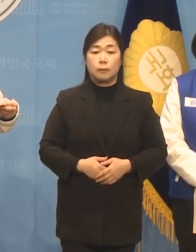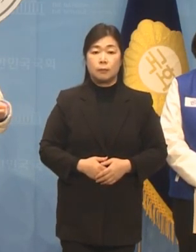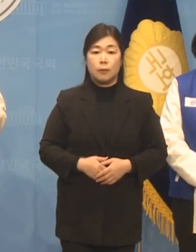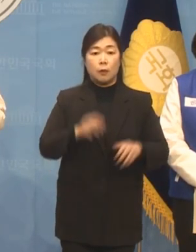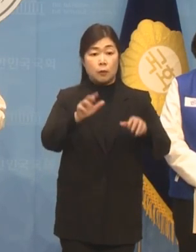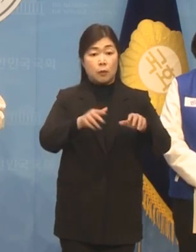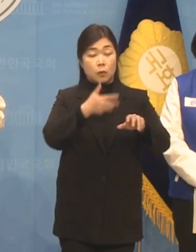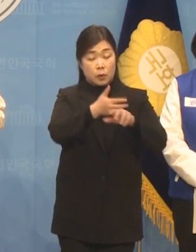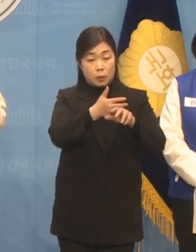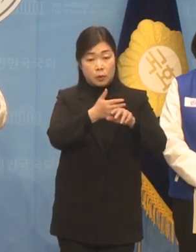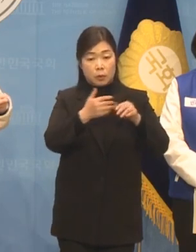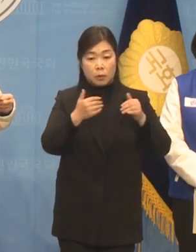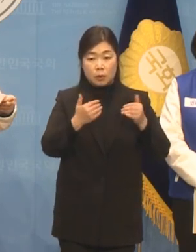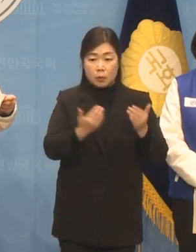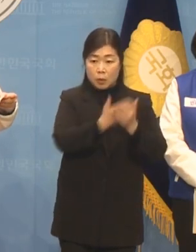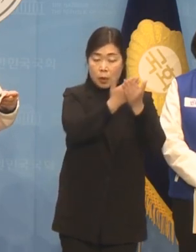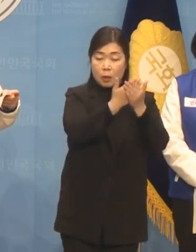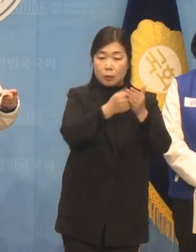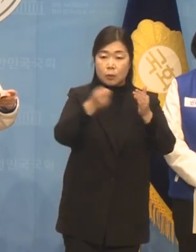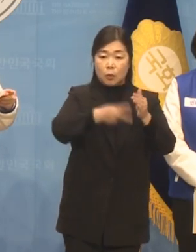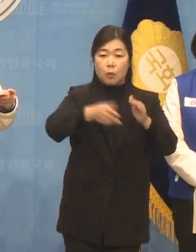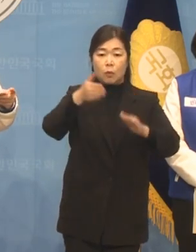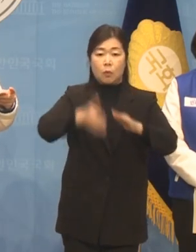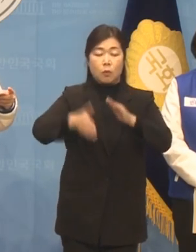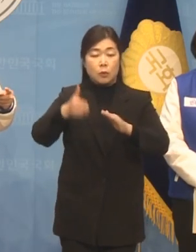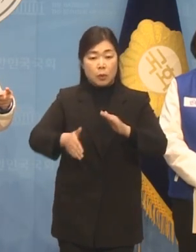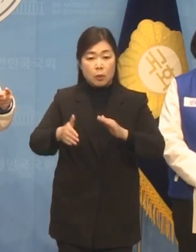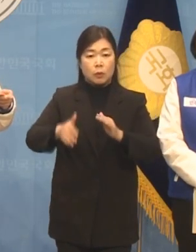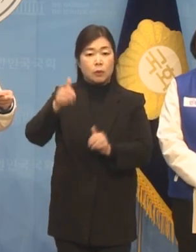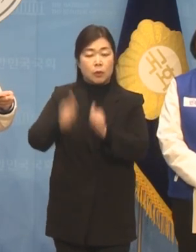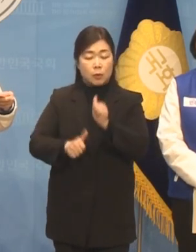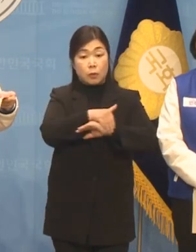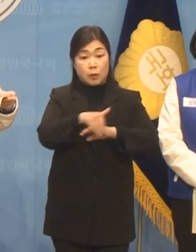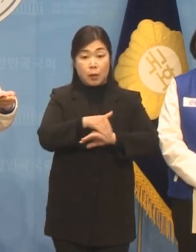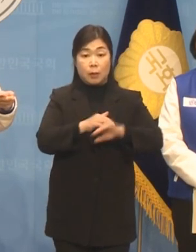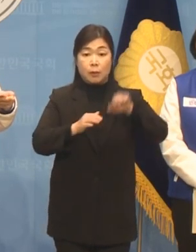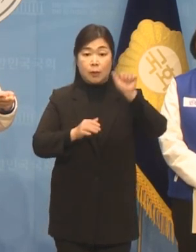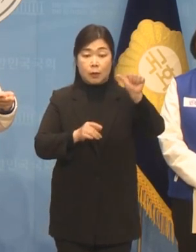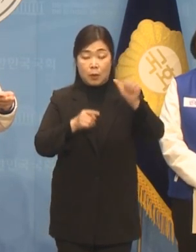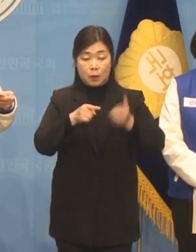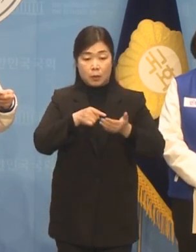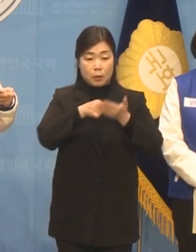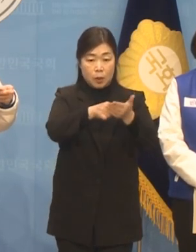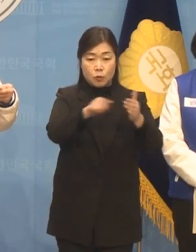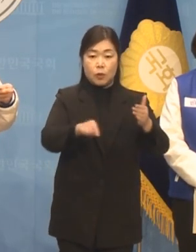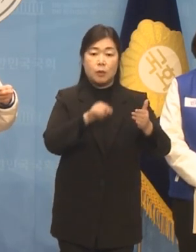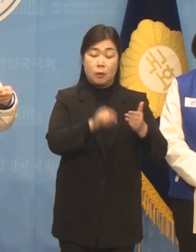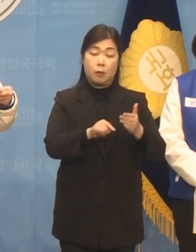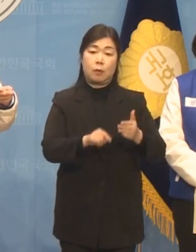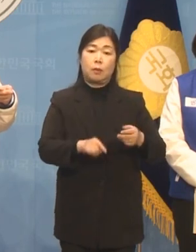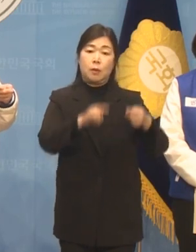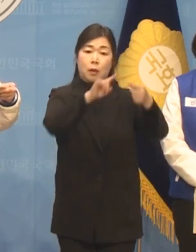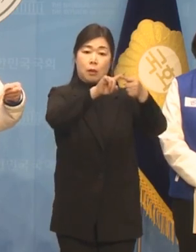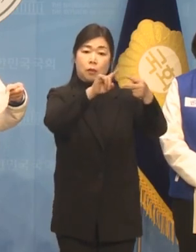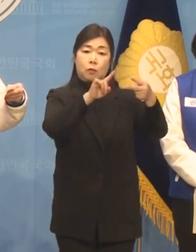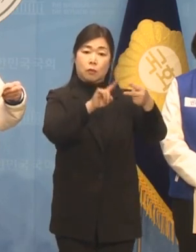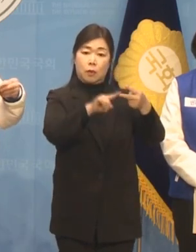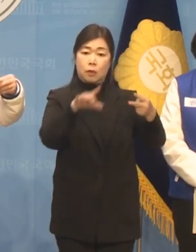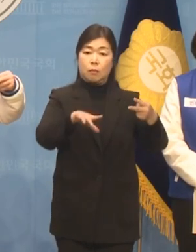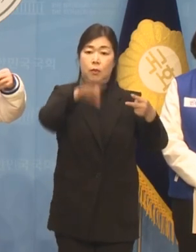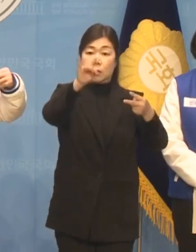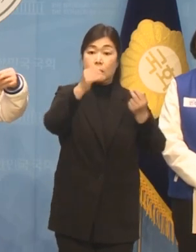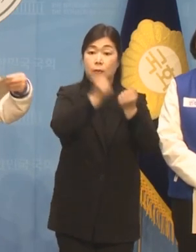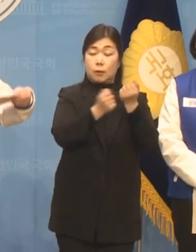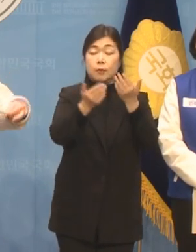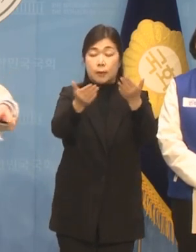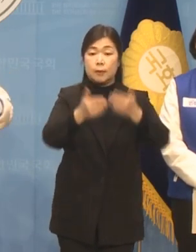혁신성장과 공정경제 정책 5가지 제안 중에 제가 앞에 2가지를 먼저